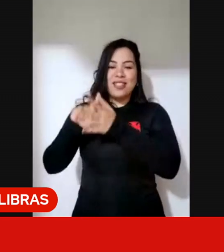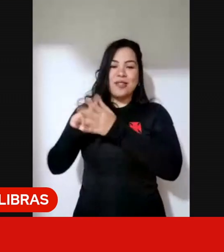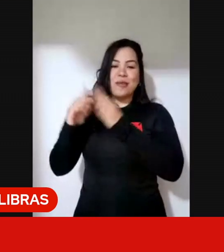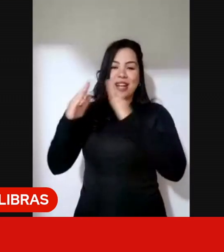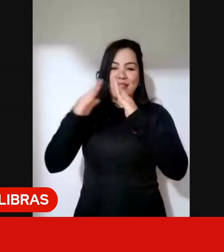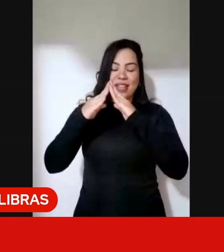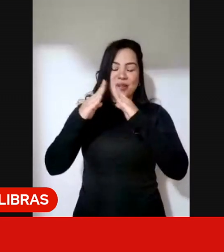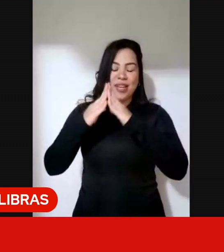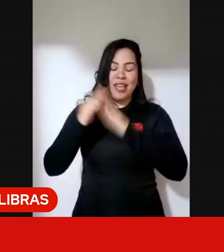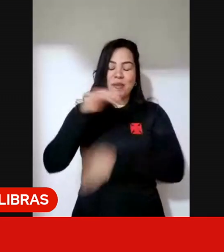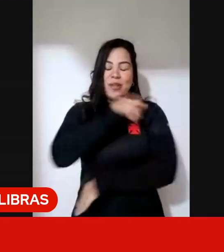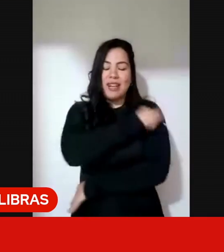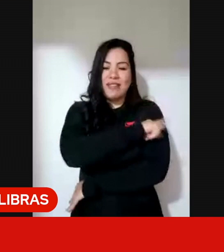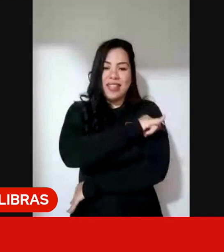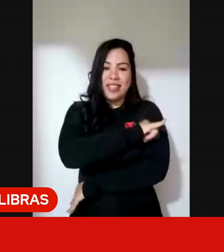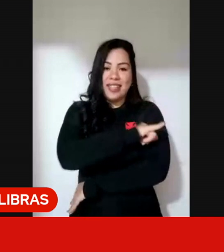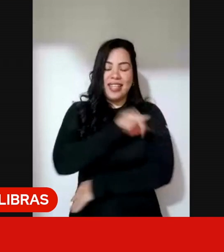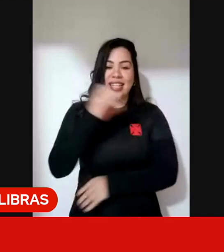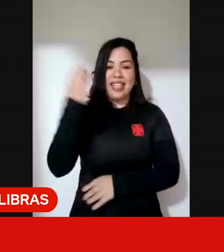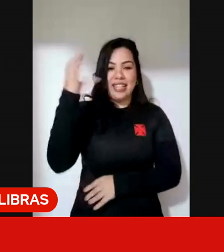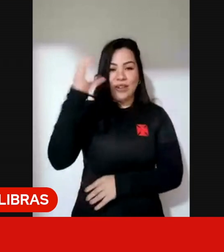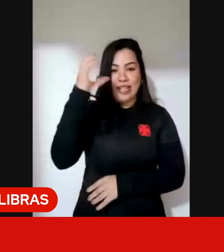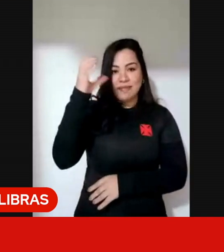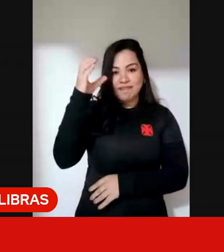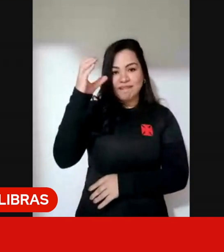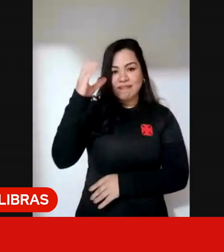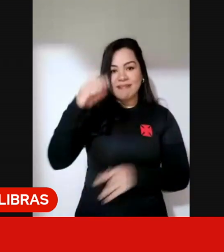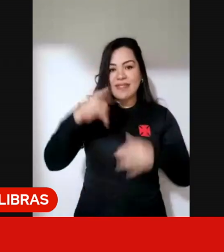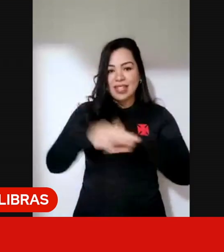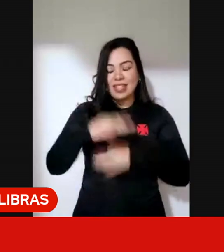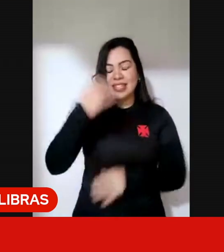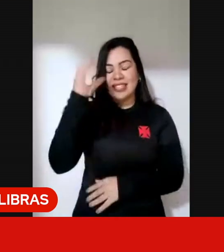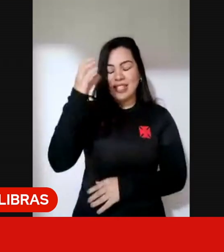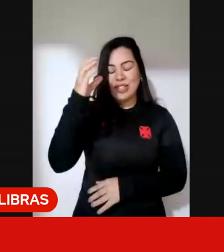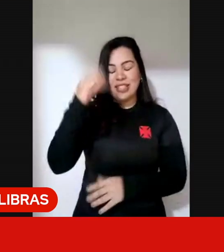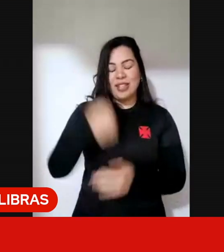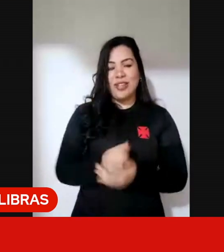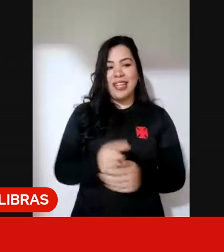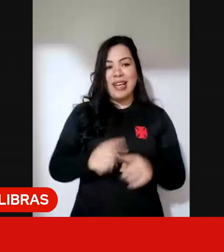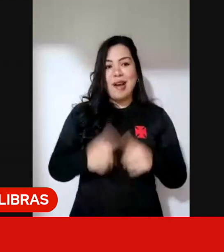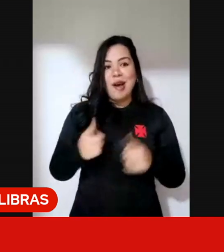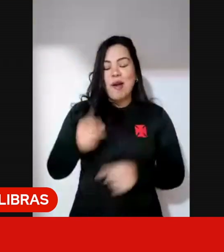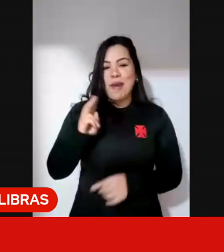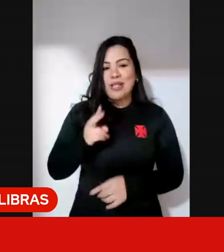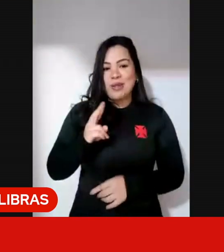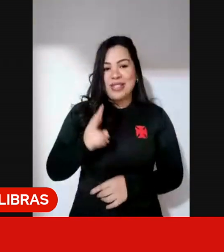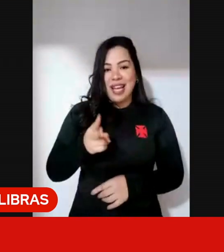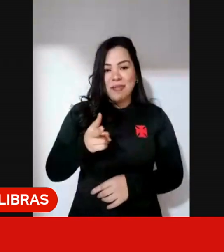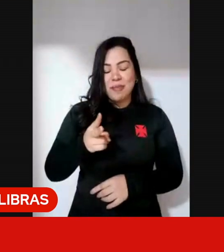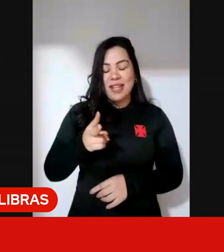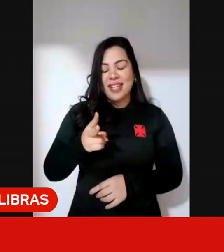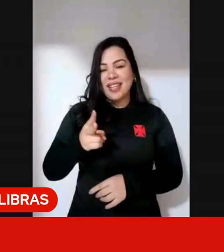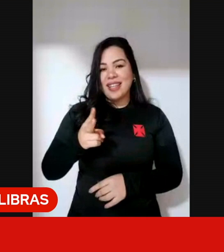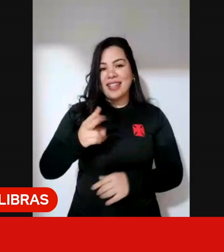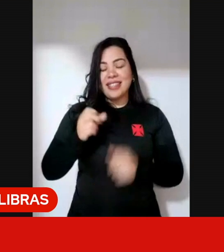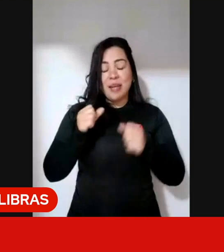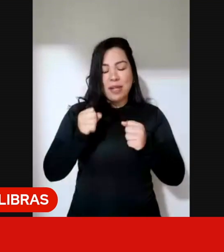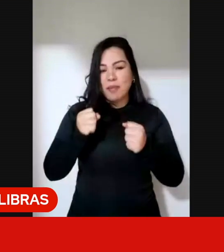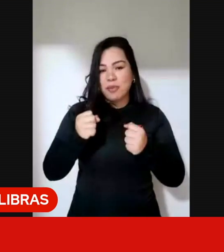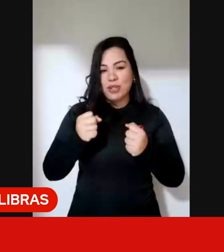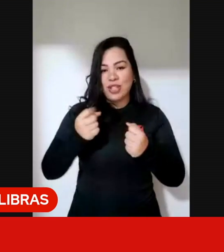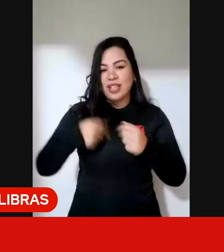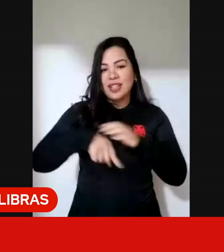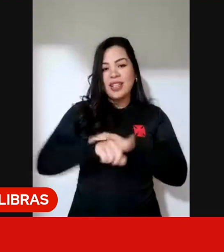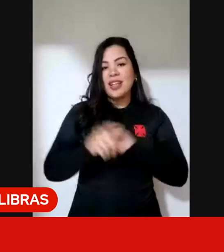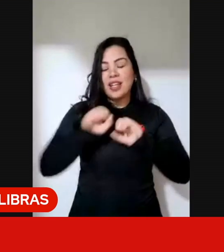Então, antes eu morava aí no Rio, morava em Niterói, na cidade de Niterói, mas eu sempre